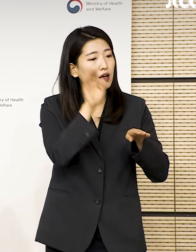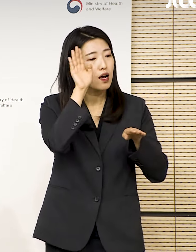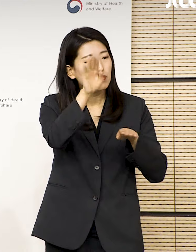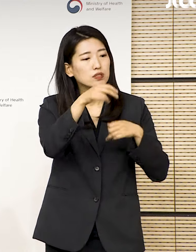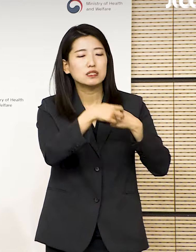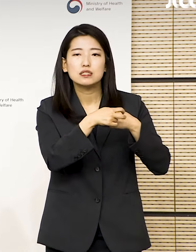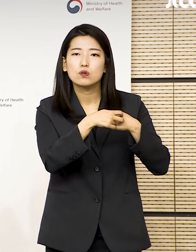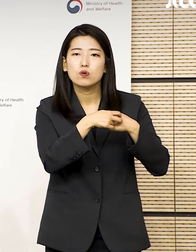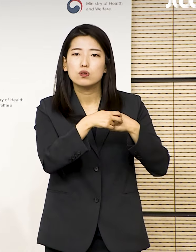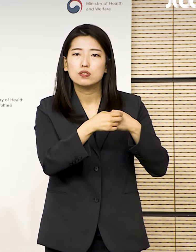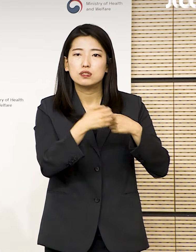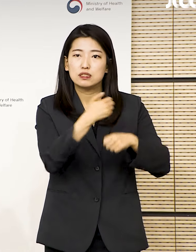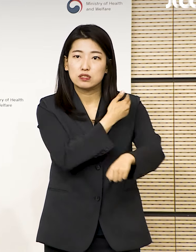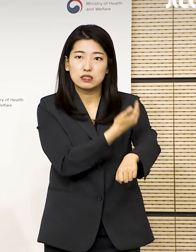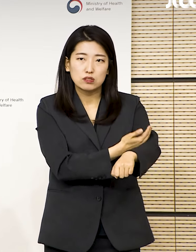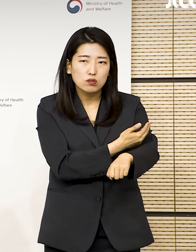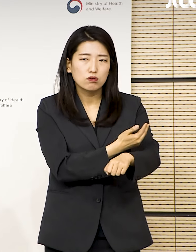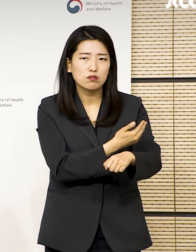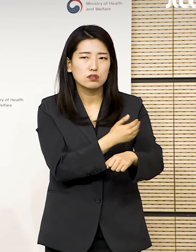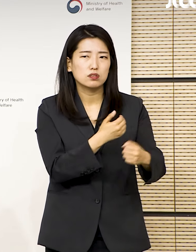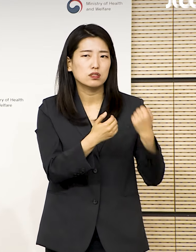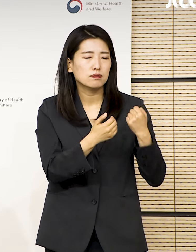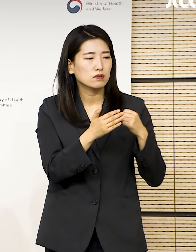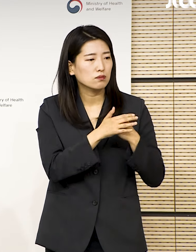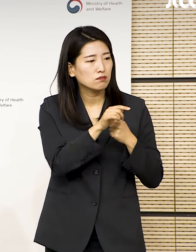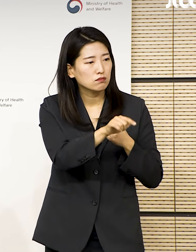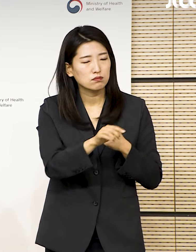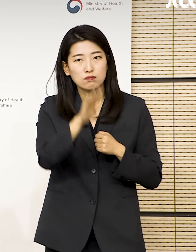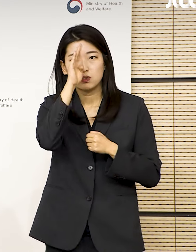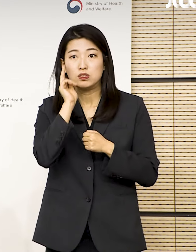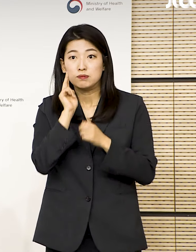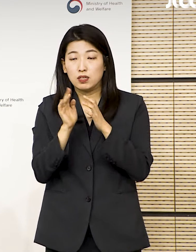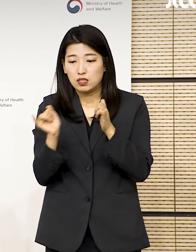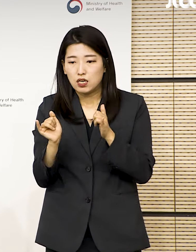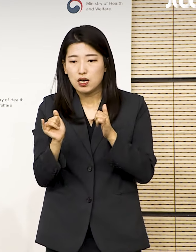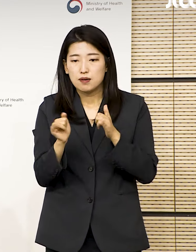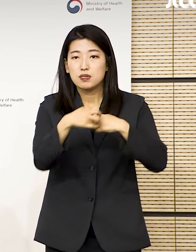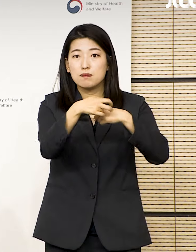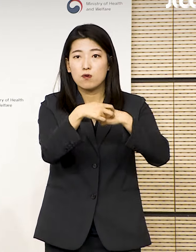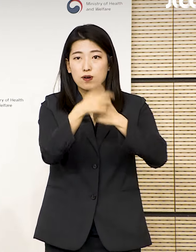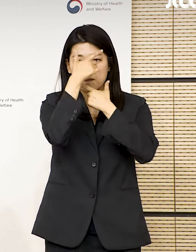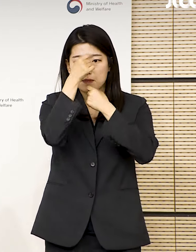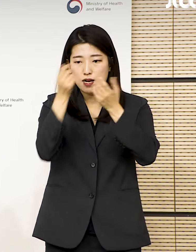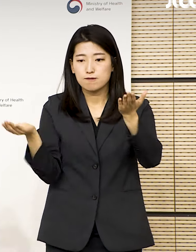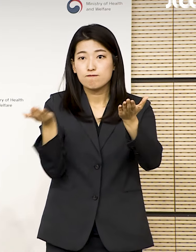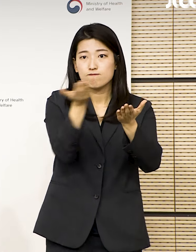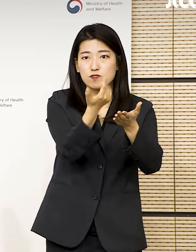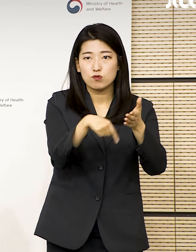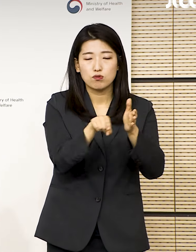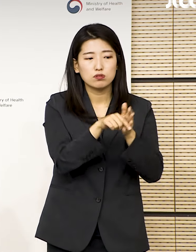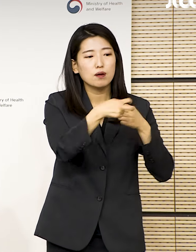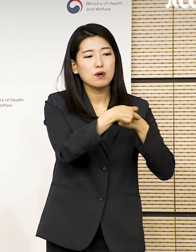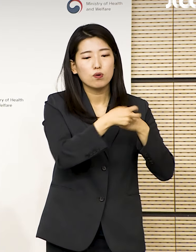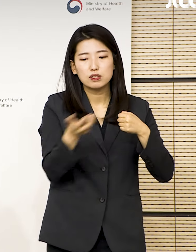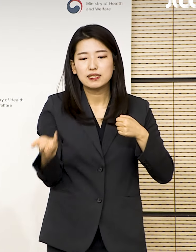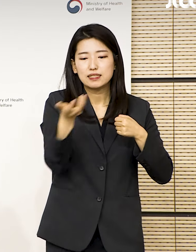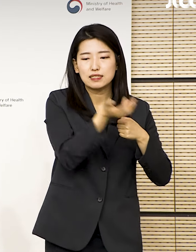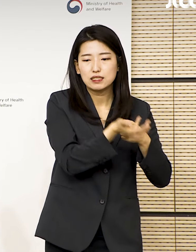고려하여 중증응급환자가 제때 적합한 의료기관에서 받을 수 있도록 이송 전원 체계를